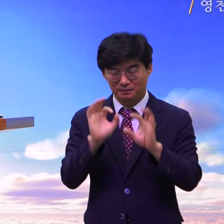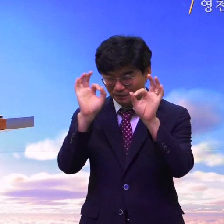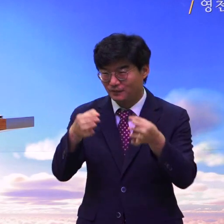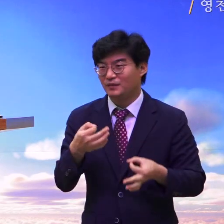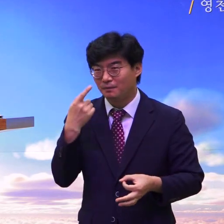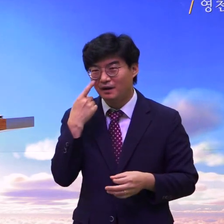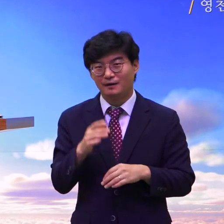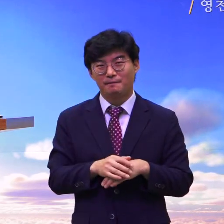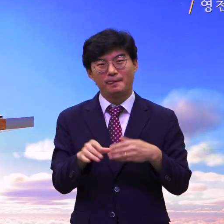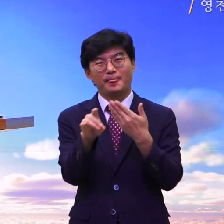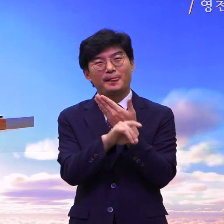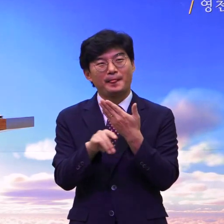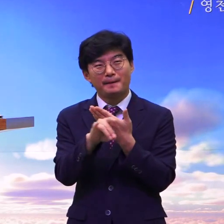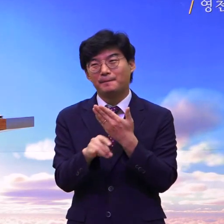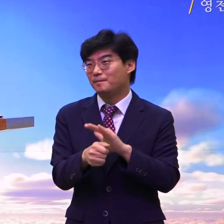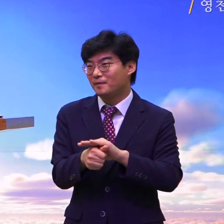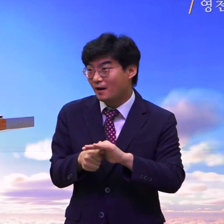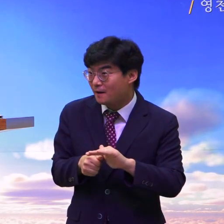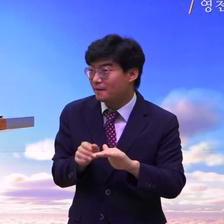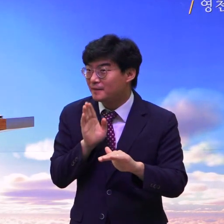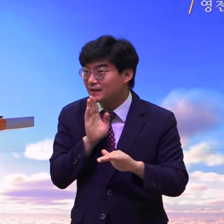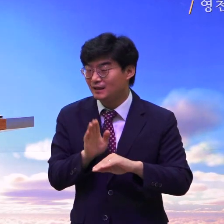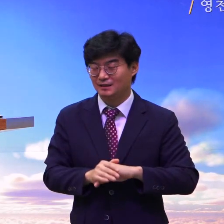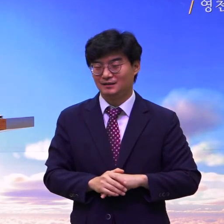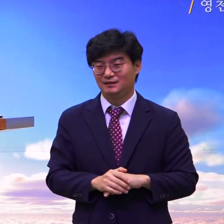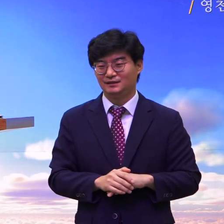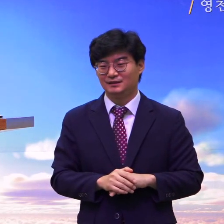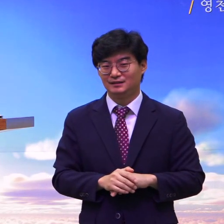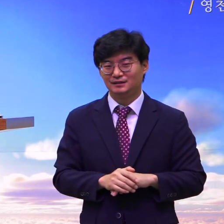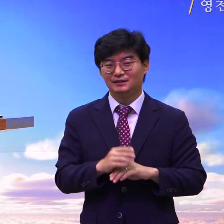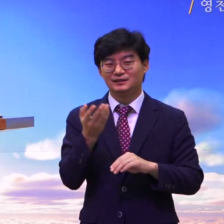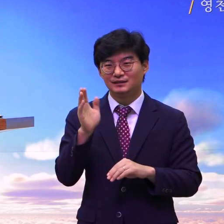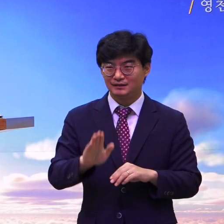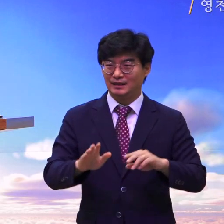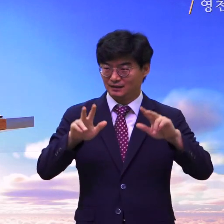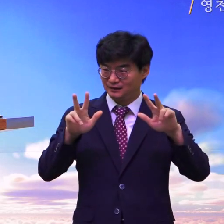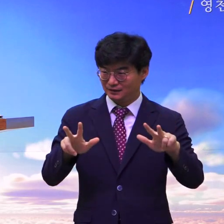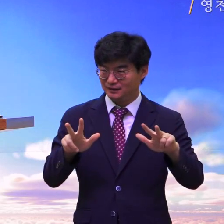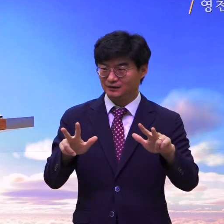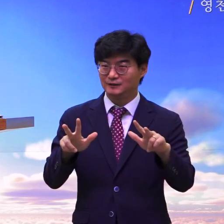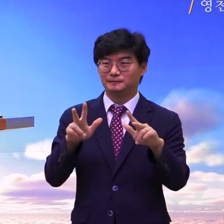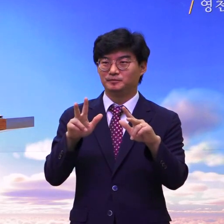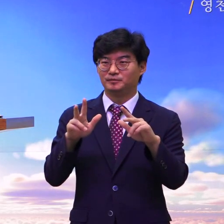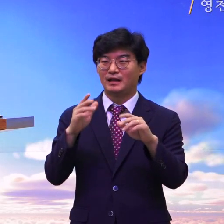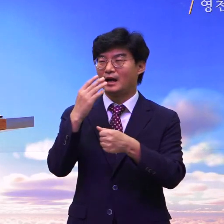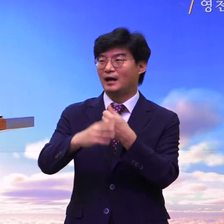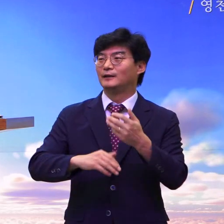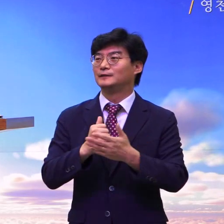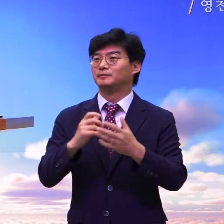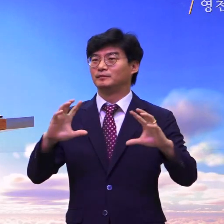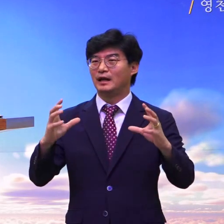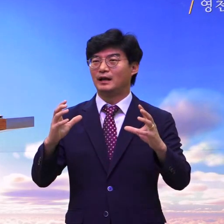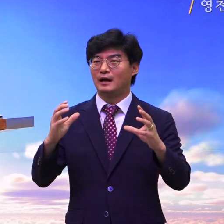이런 환경에 하나님 나라가 하나님의 복음이 막히는 것입니다.